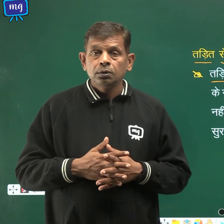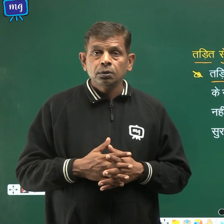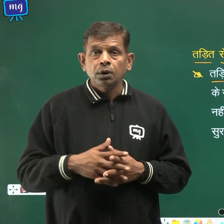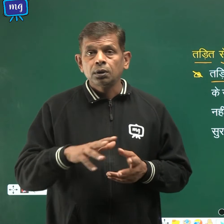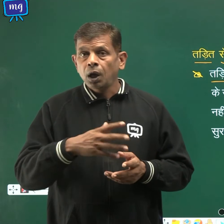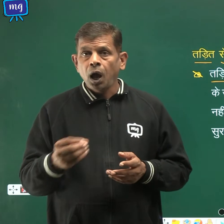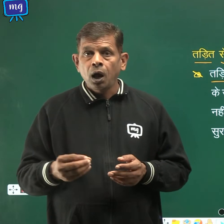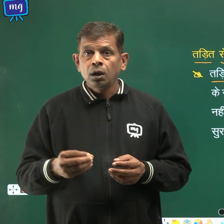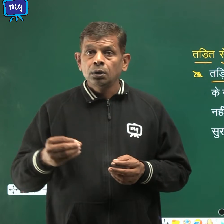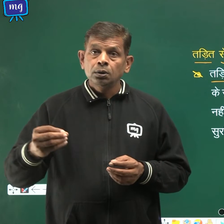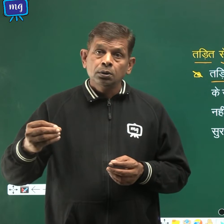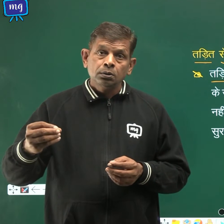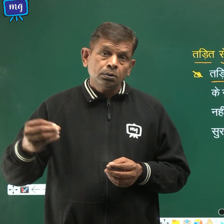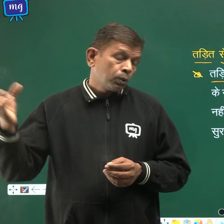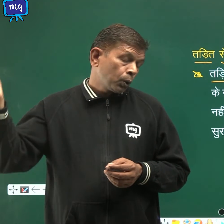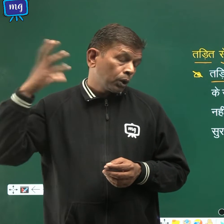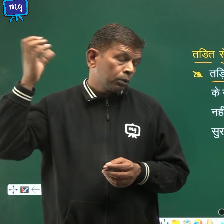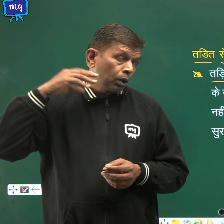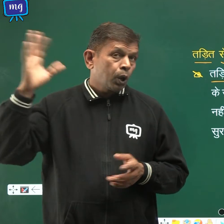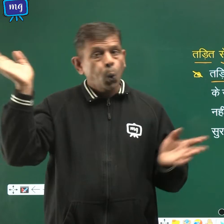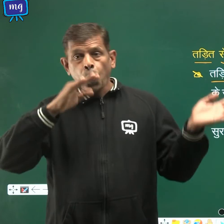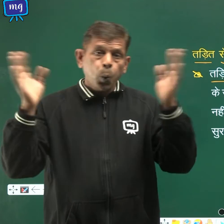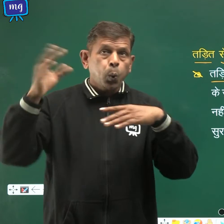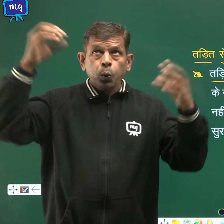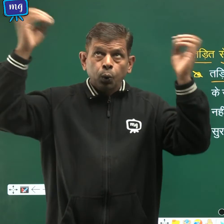अर्थात गरज वाले तूफान